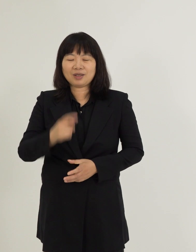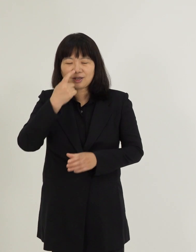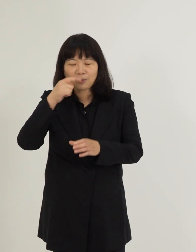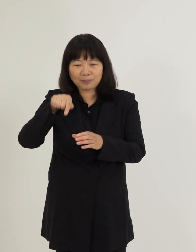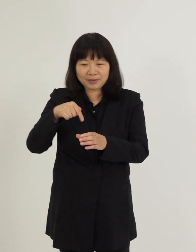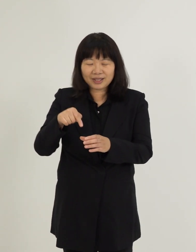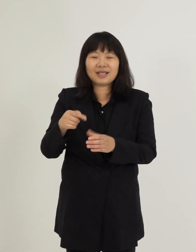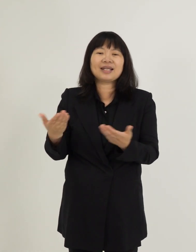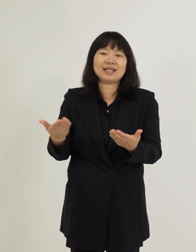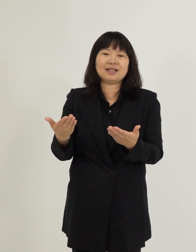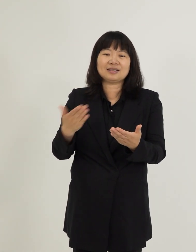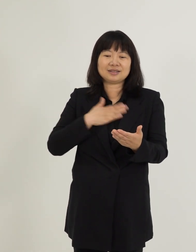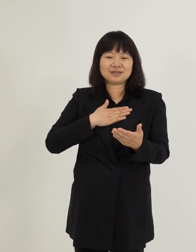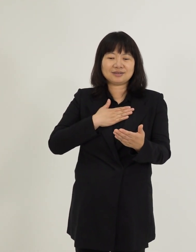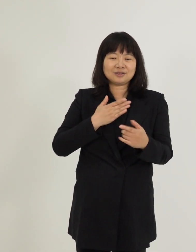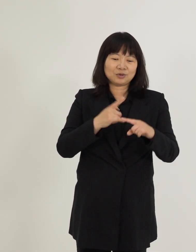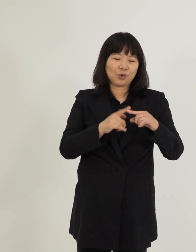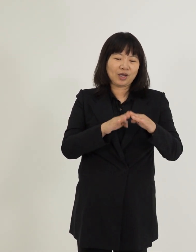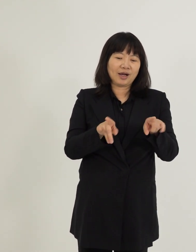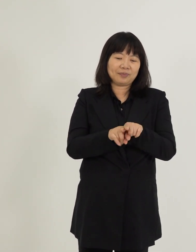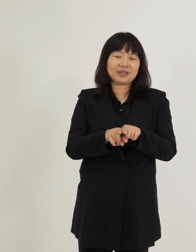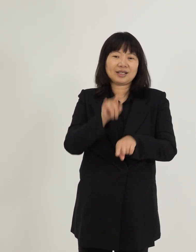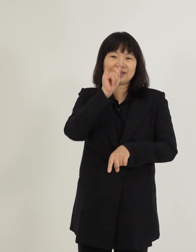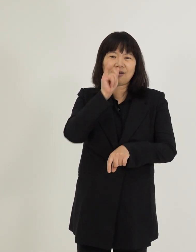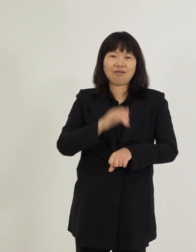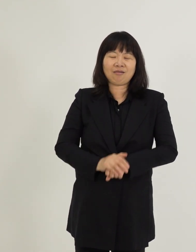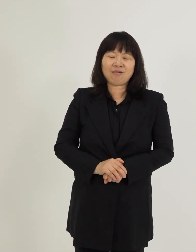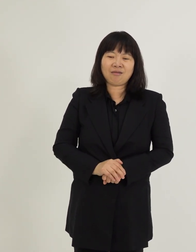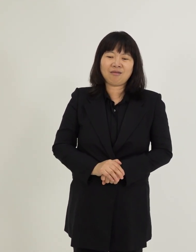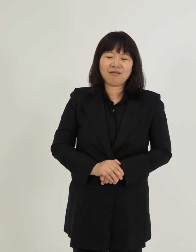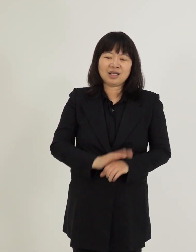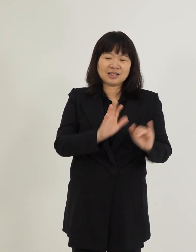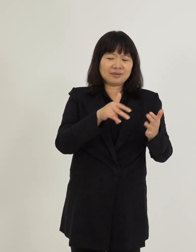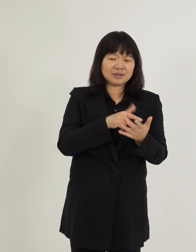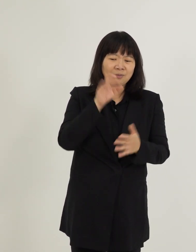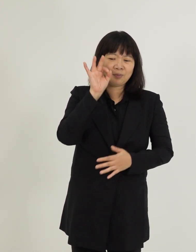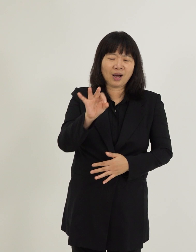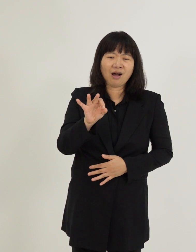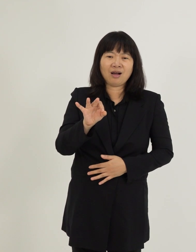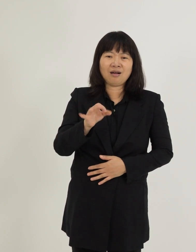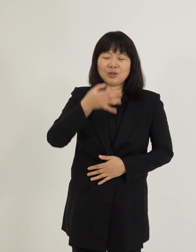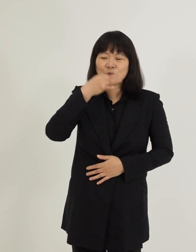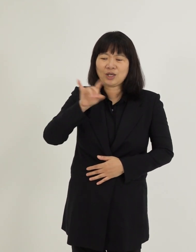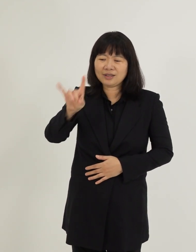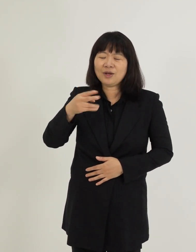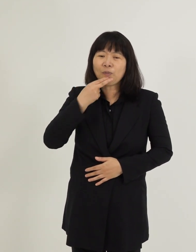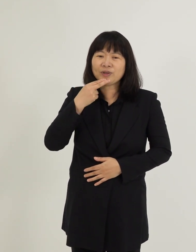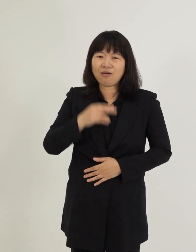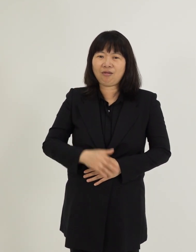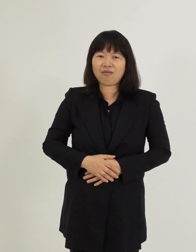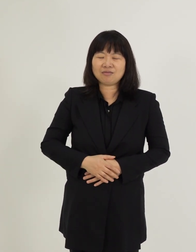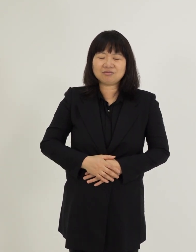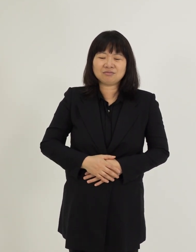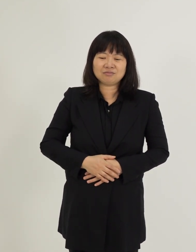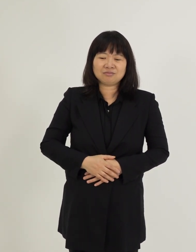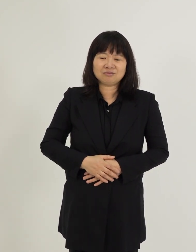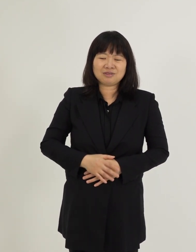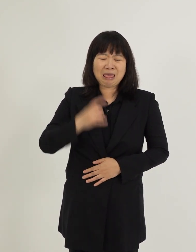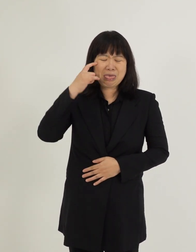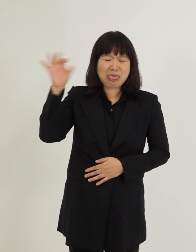지금 우리랑 같이. 쓸데없는 일 같죠. 세상 사람들의 가치 기준에서 볼